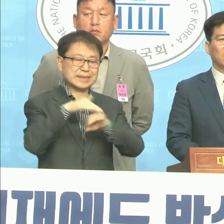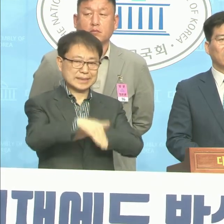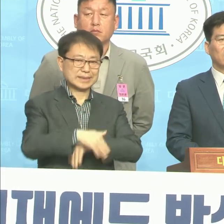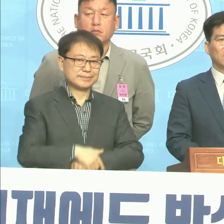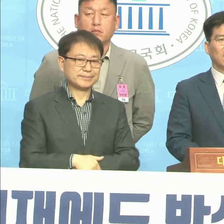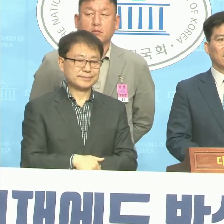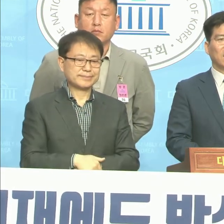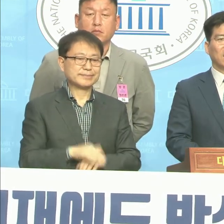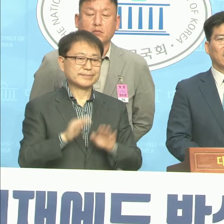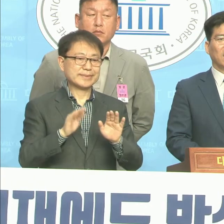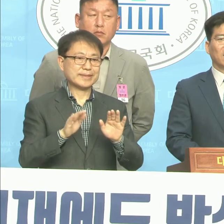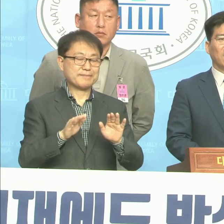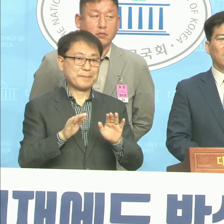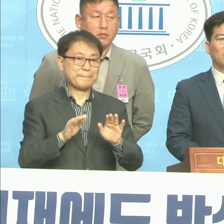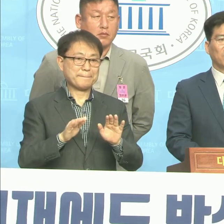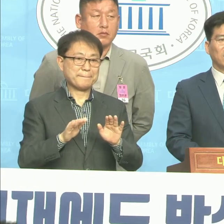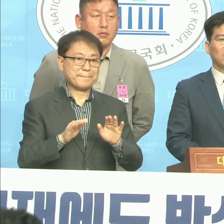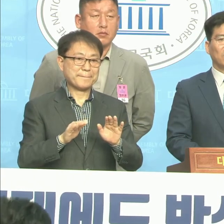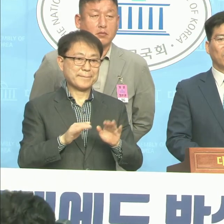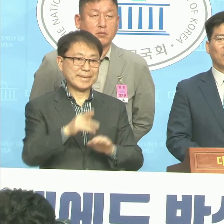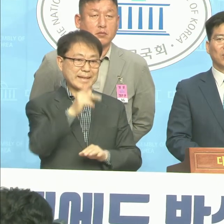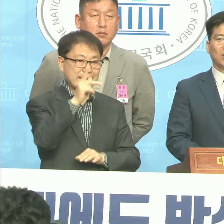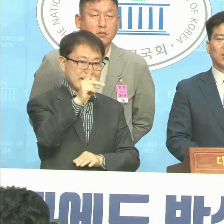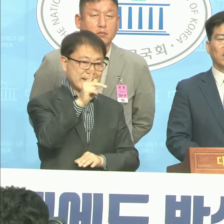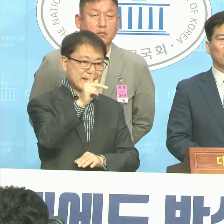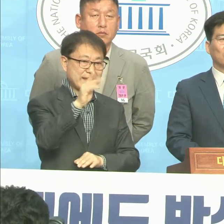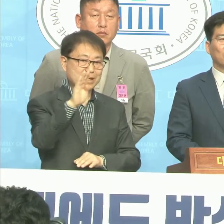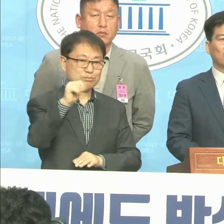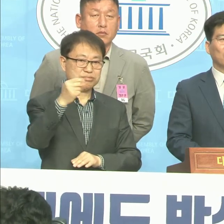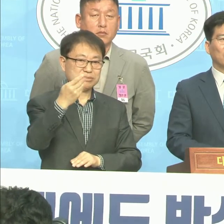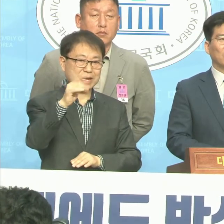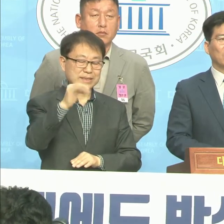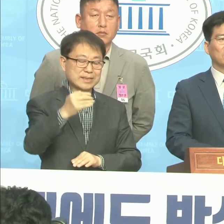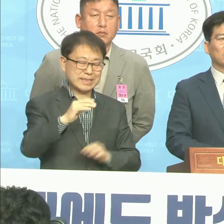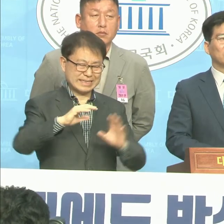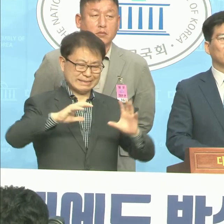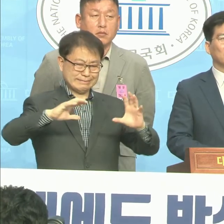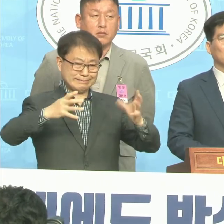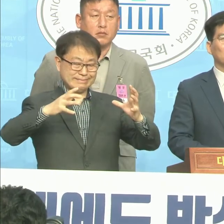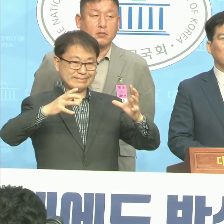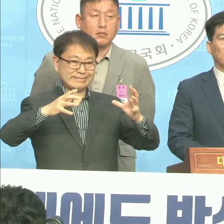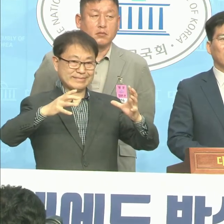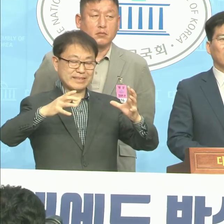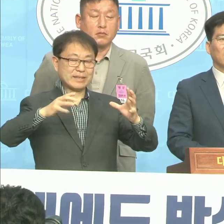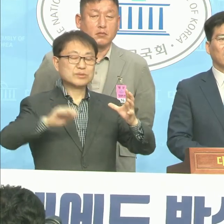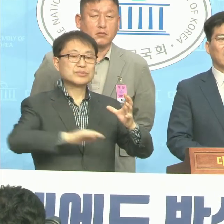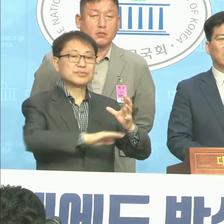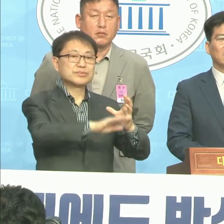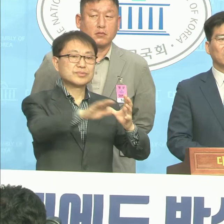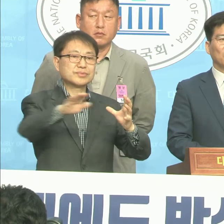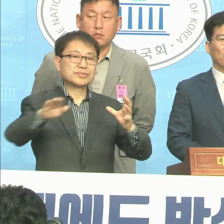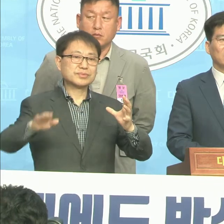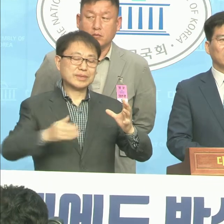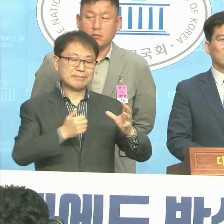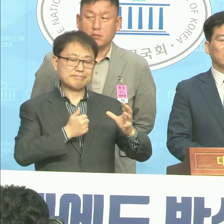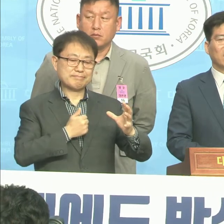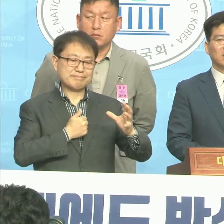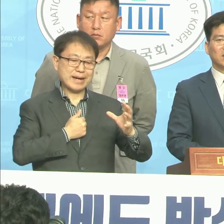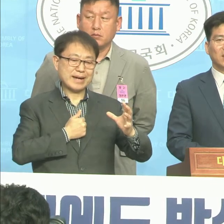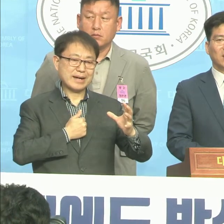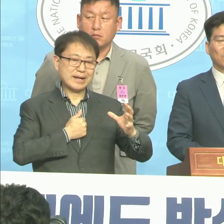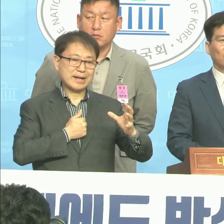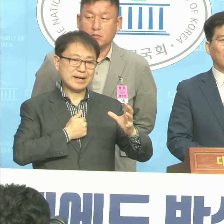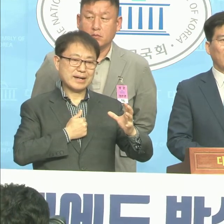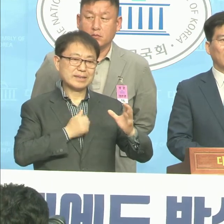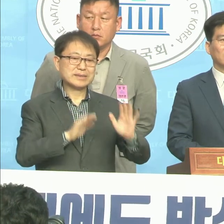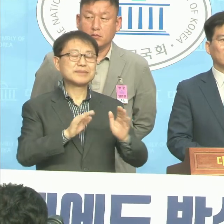현재 k 브랜드로 전 세계적으로 지금 우리의 자긍심이 높아지는 이러한